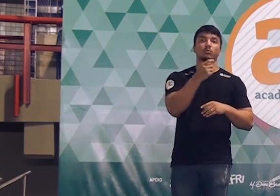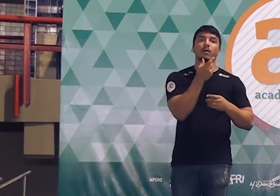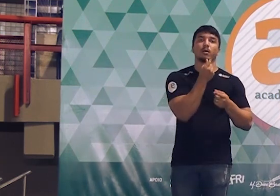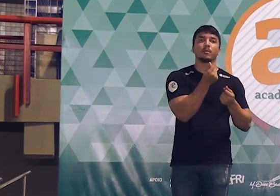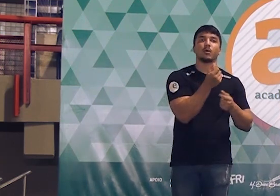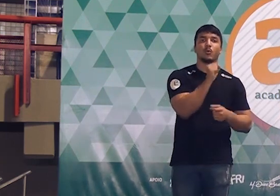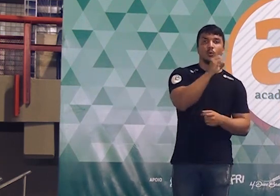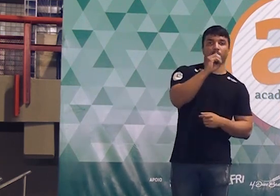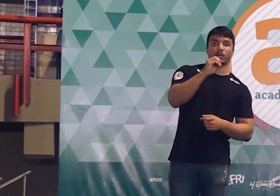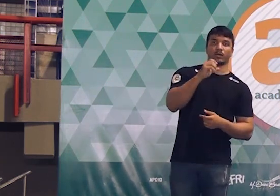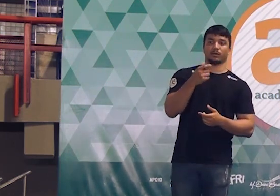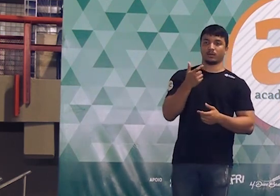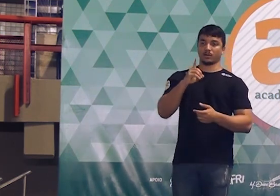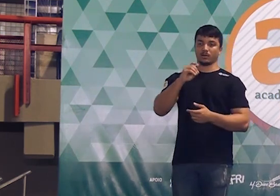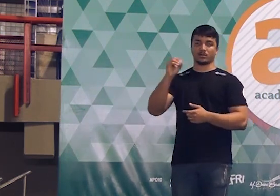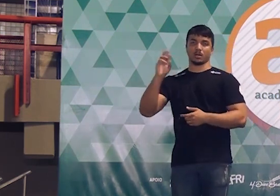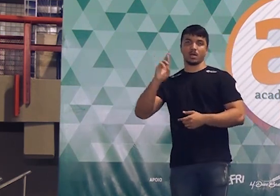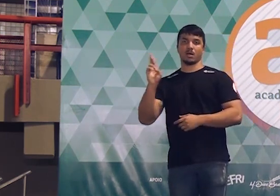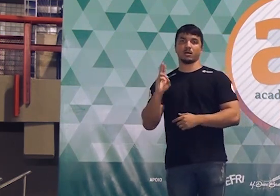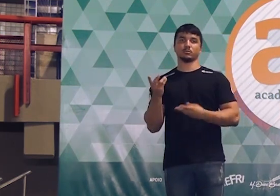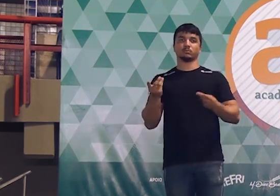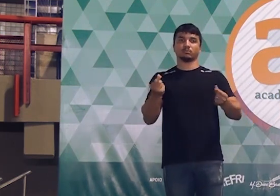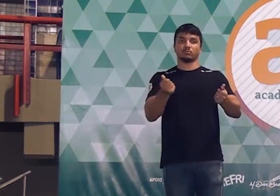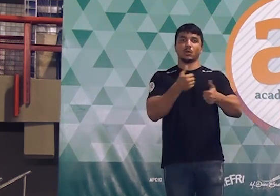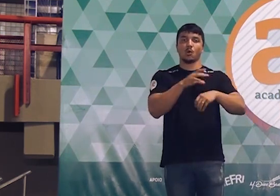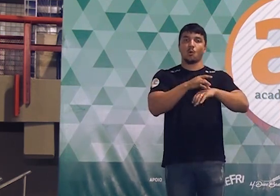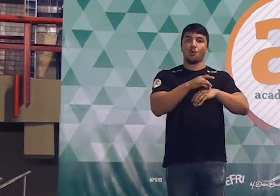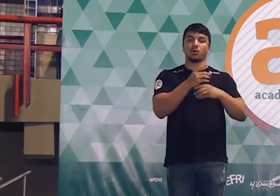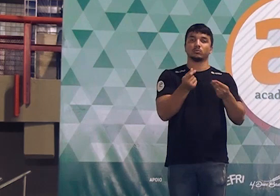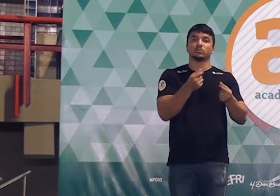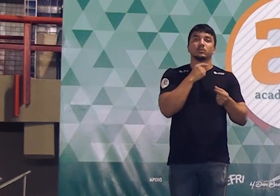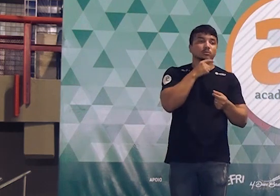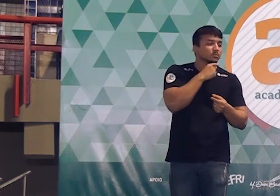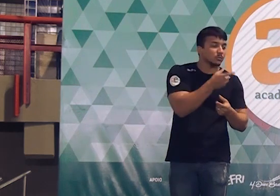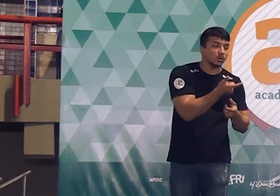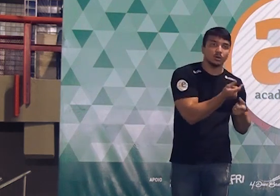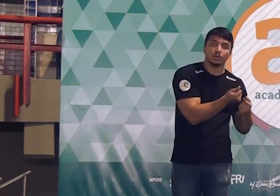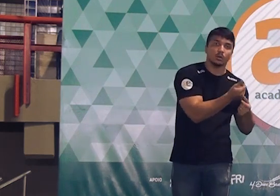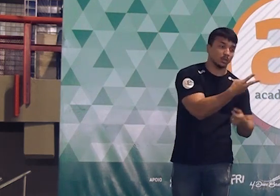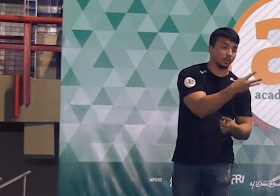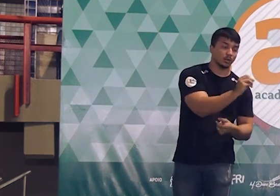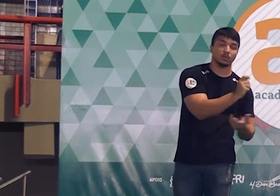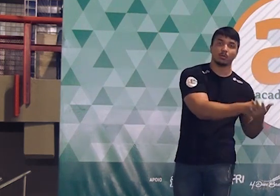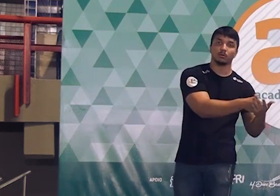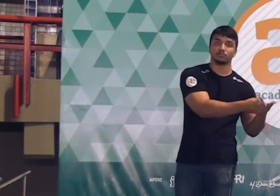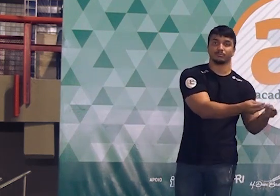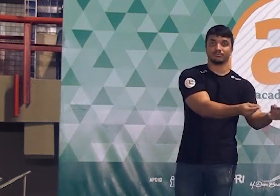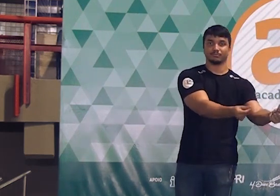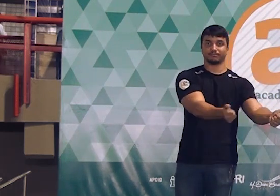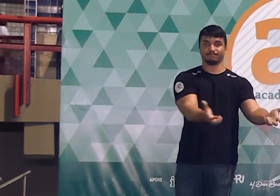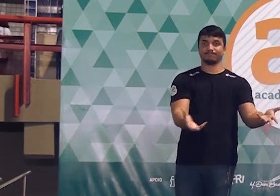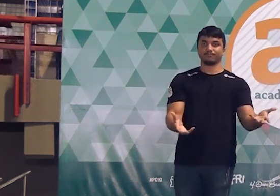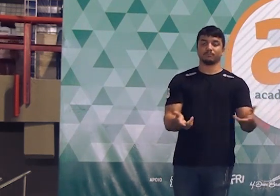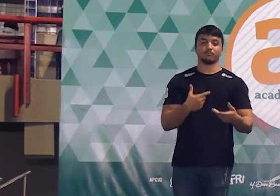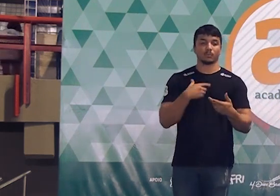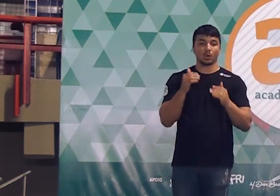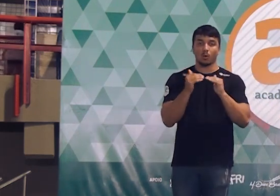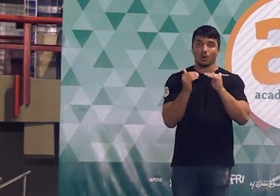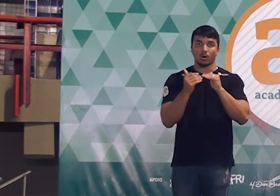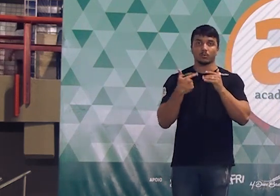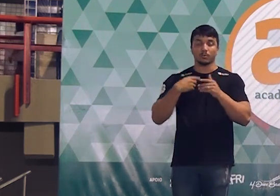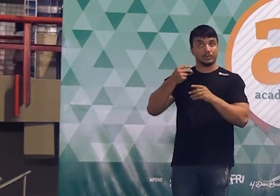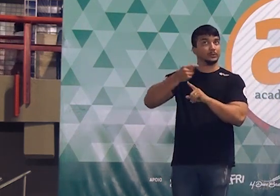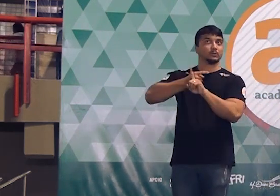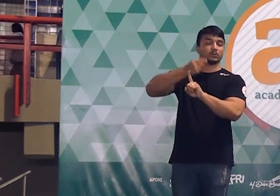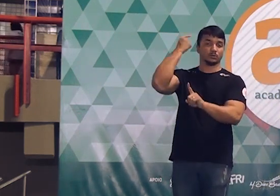80, 100 conto no diabo de uma sandália velha de couro, que não custou 30 para fazer. Concorda comigo? Desde a antiguidade